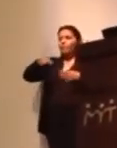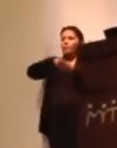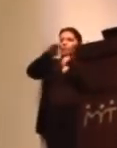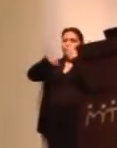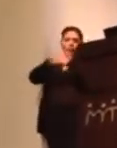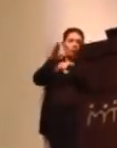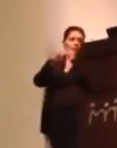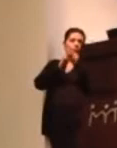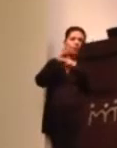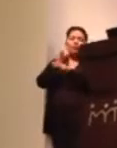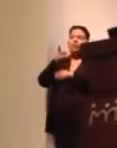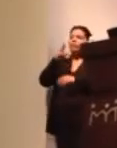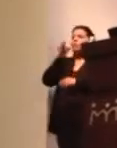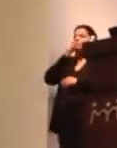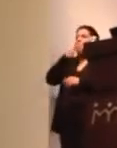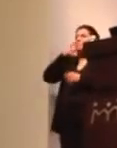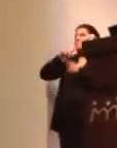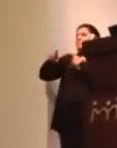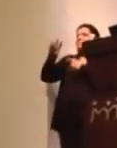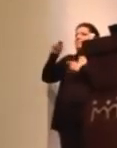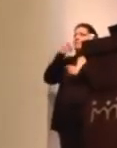mundo, y el niño negativo que en el otro.